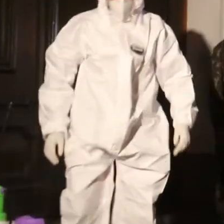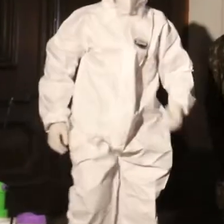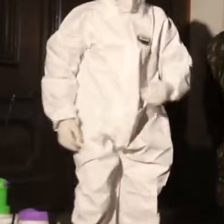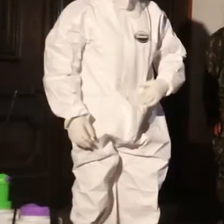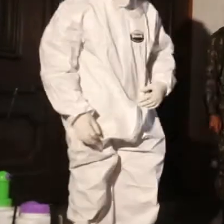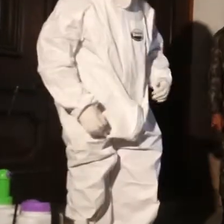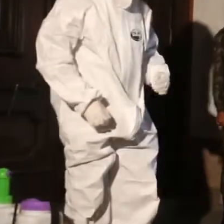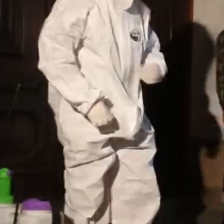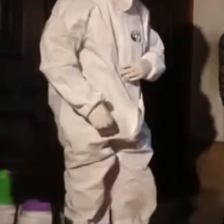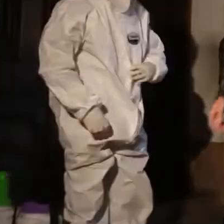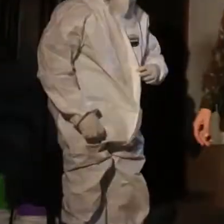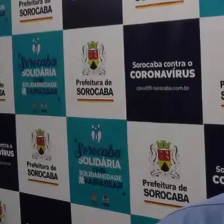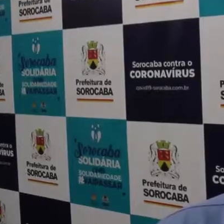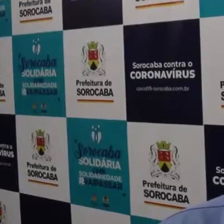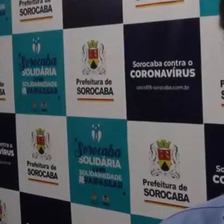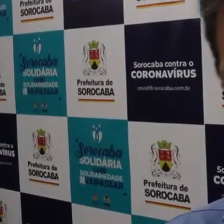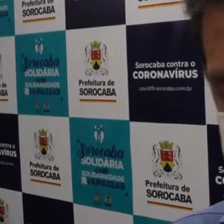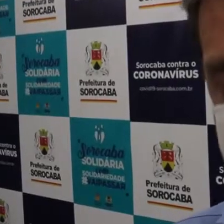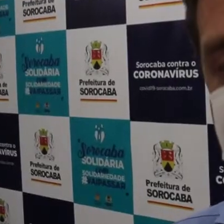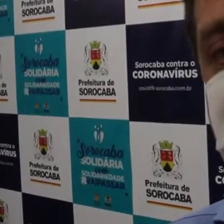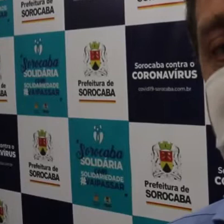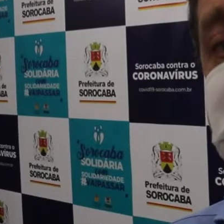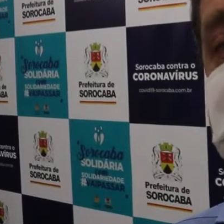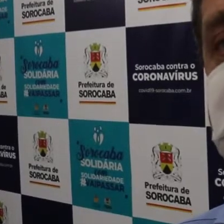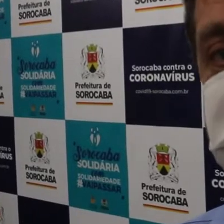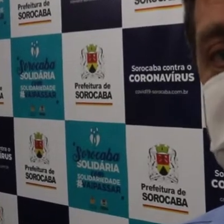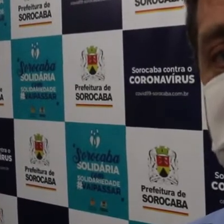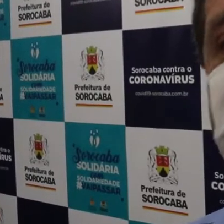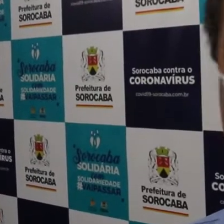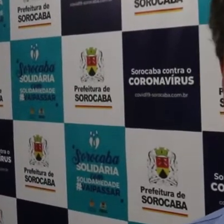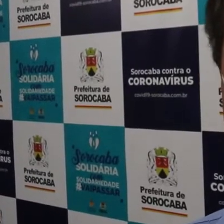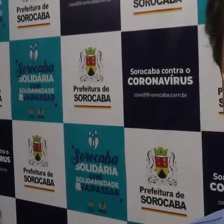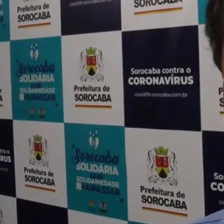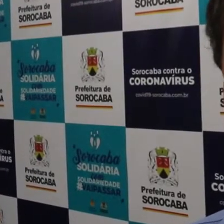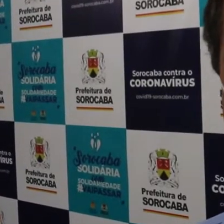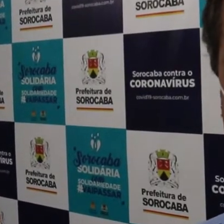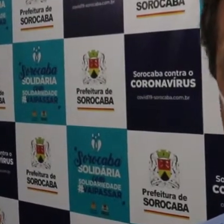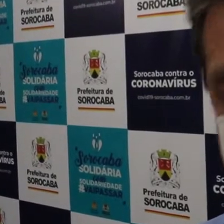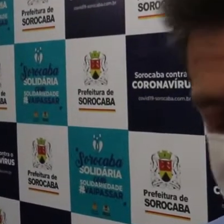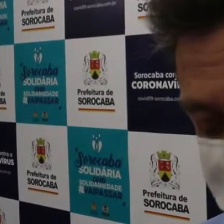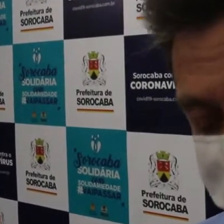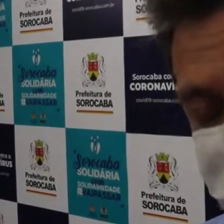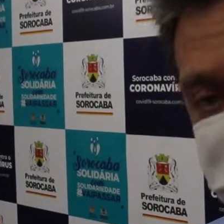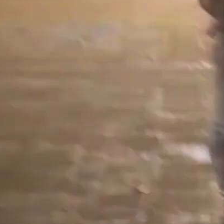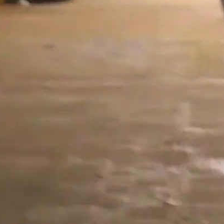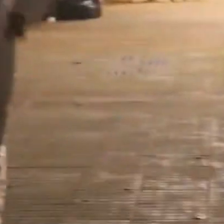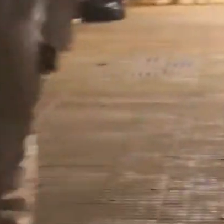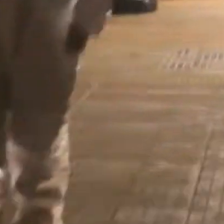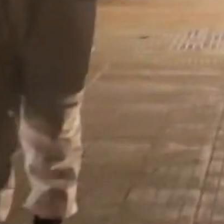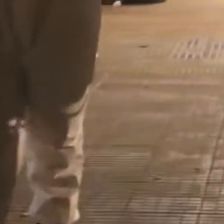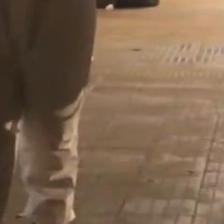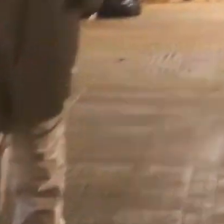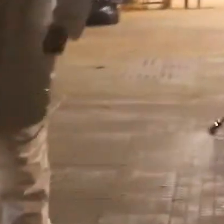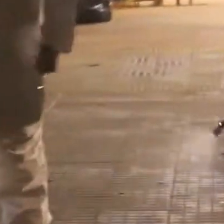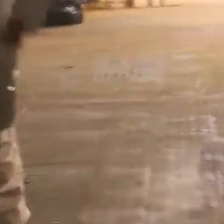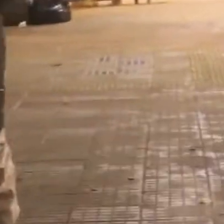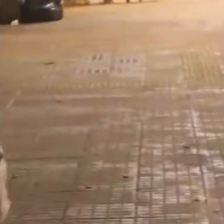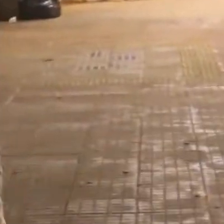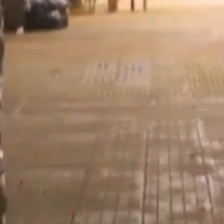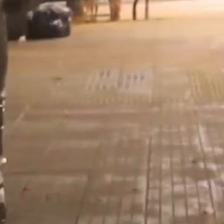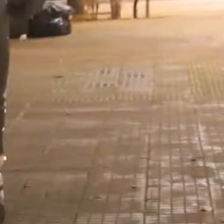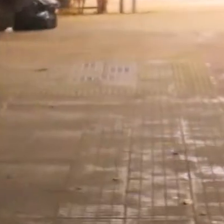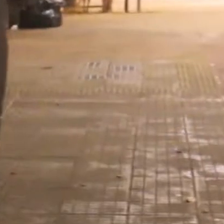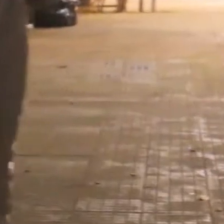medo, ele aceita se entristeirar. Aceitação, ele aceita ficar lá. Ele passa pela fase da doença e da